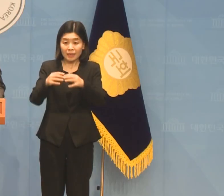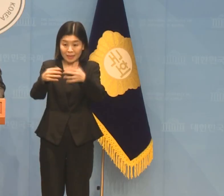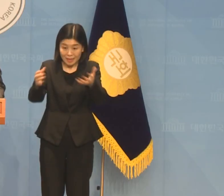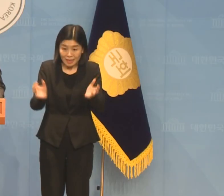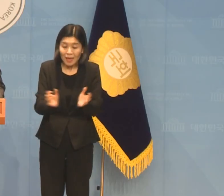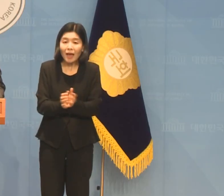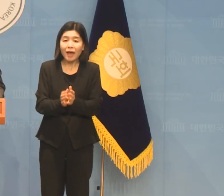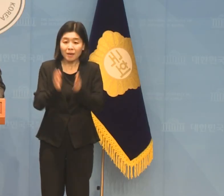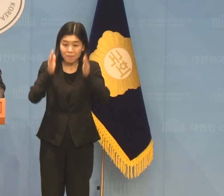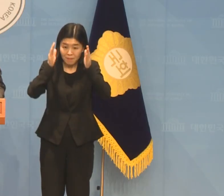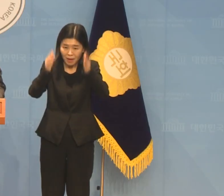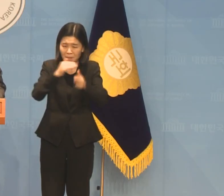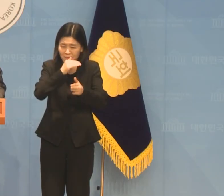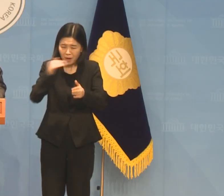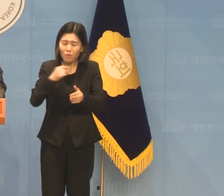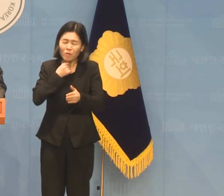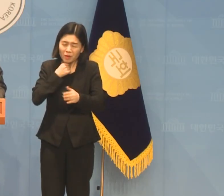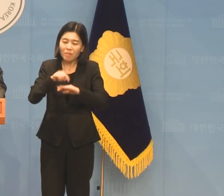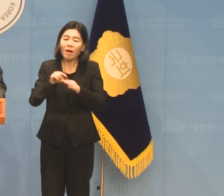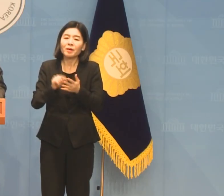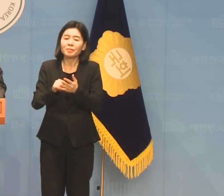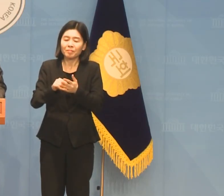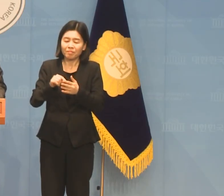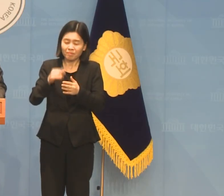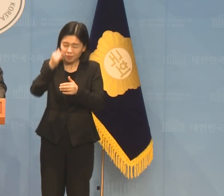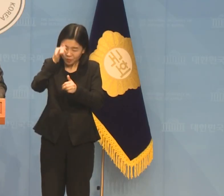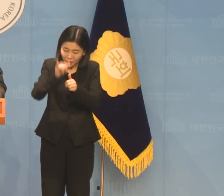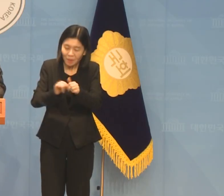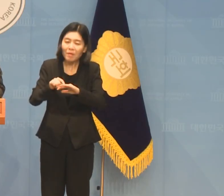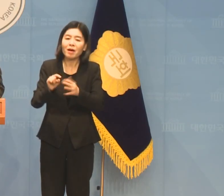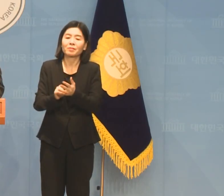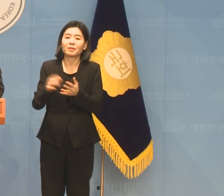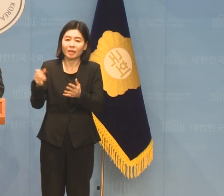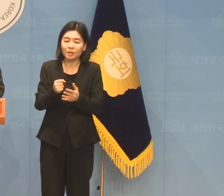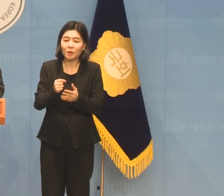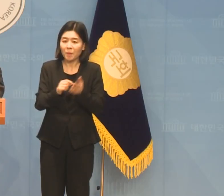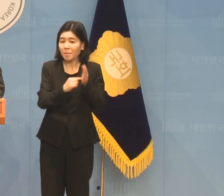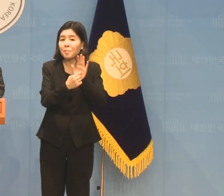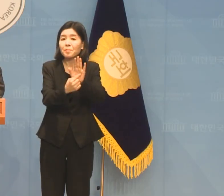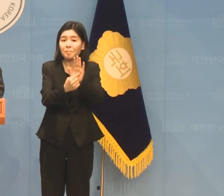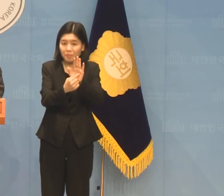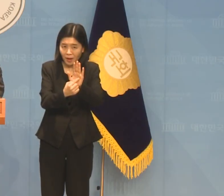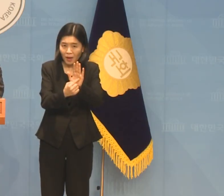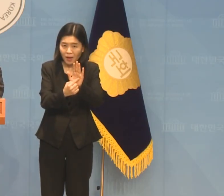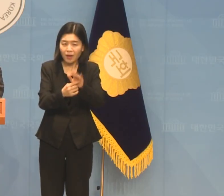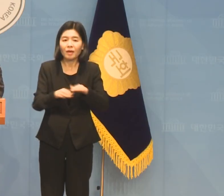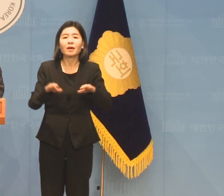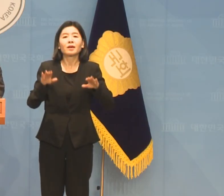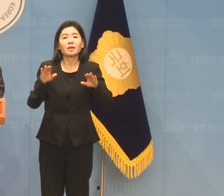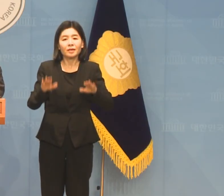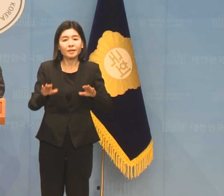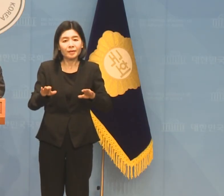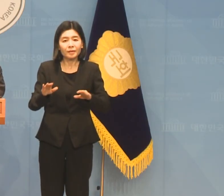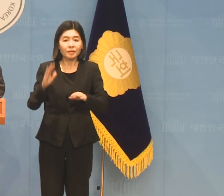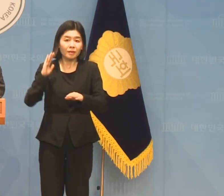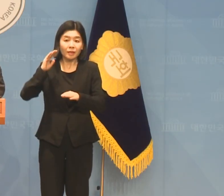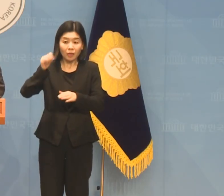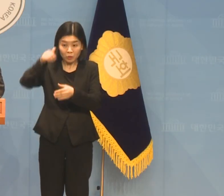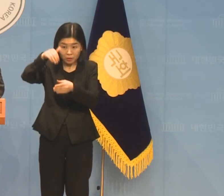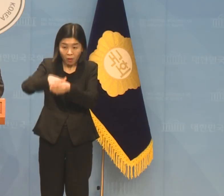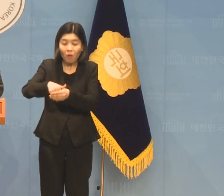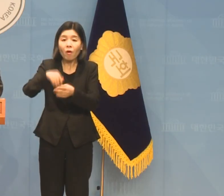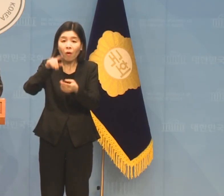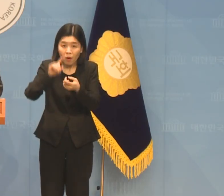바른 길을 가기 바라는 충심임을 말씀드리면서 이번 조기 대선과 관련해서